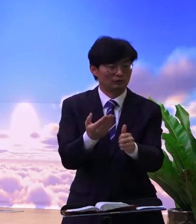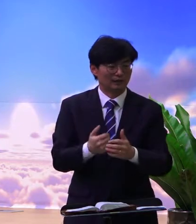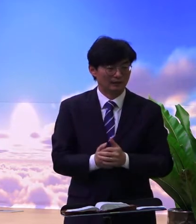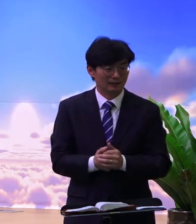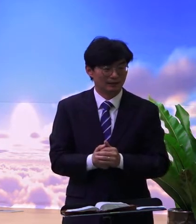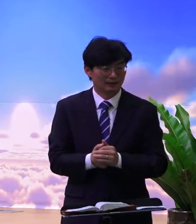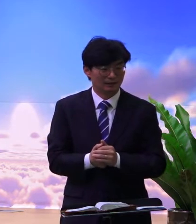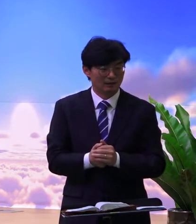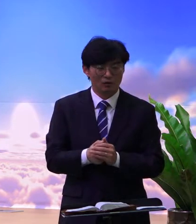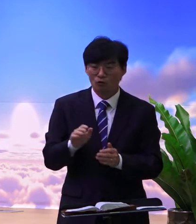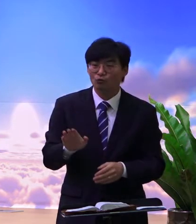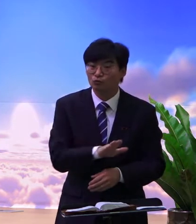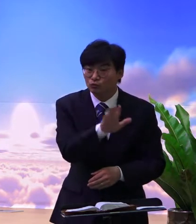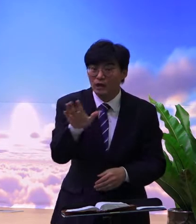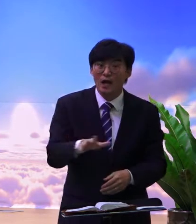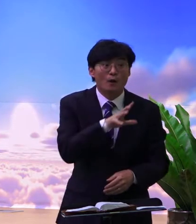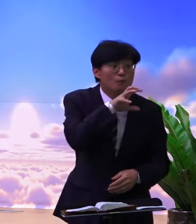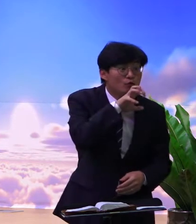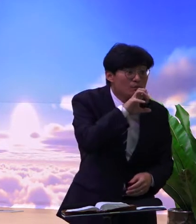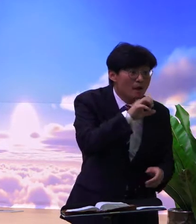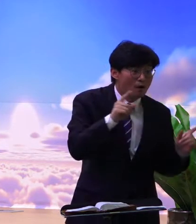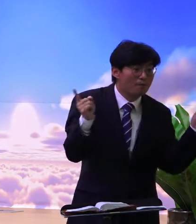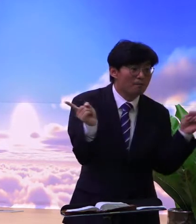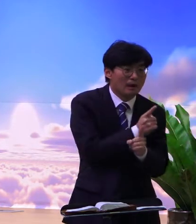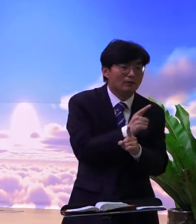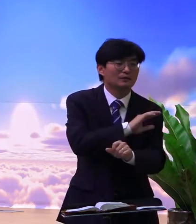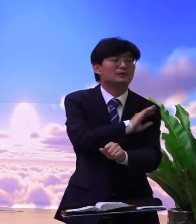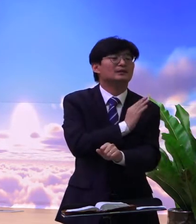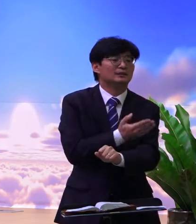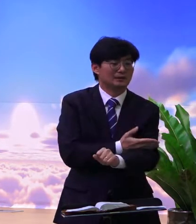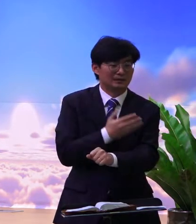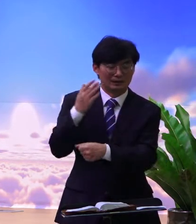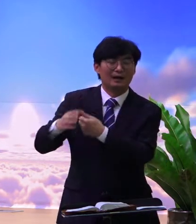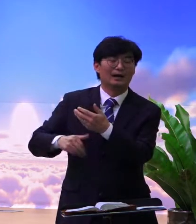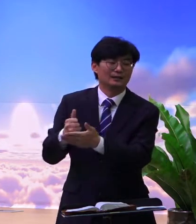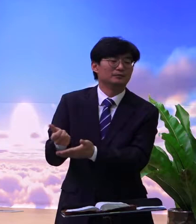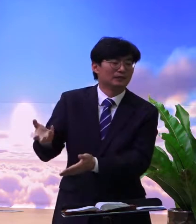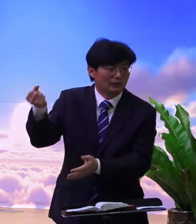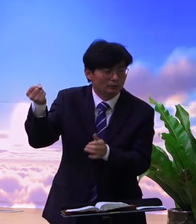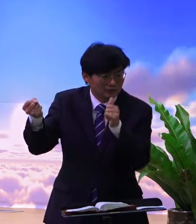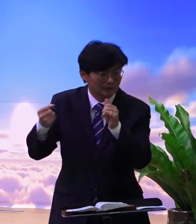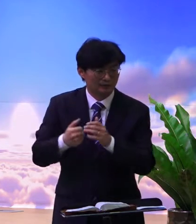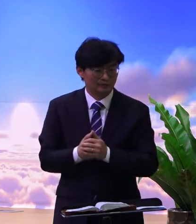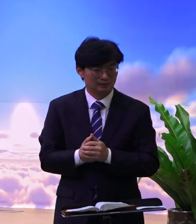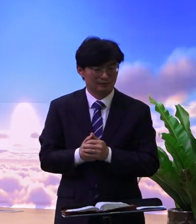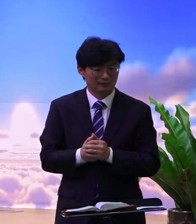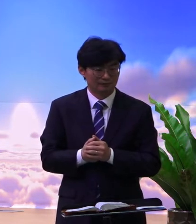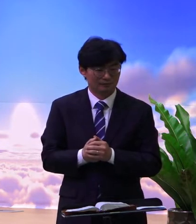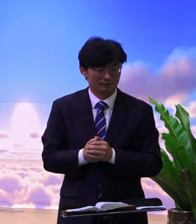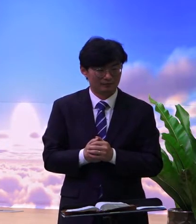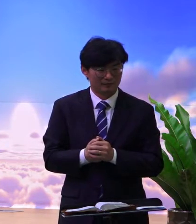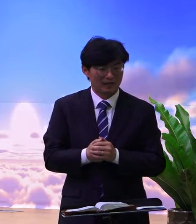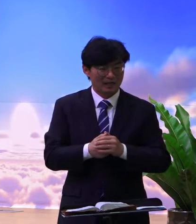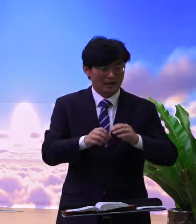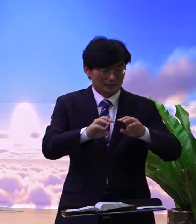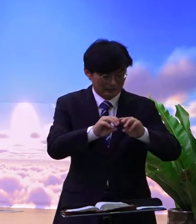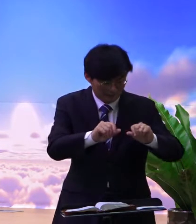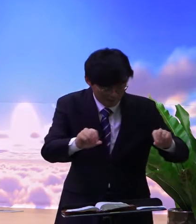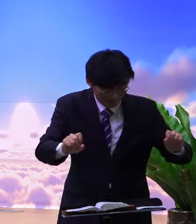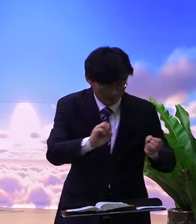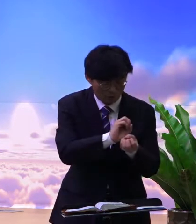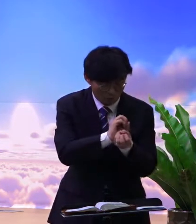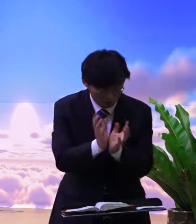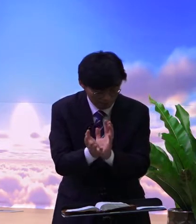우리의 불평을 감사로 바꿔주시고 광야에 길을 내시고 사막에 꽃이 피게